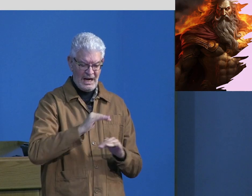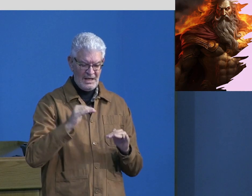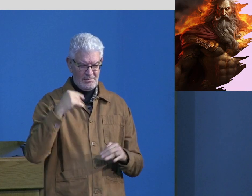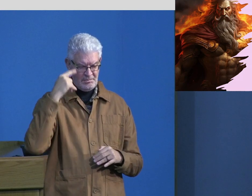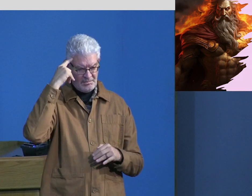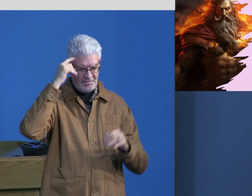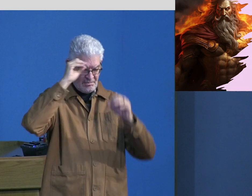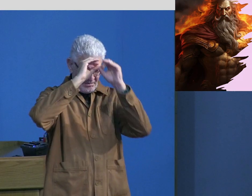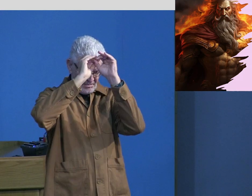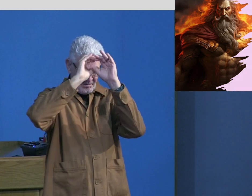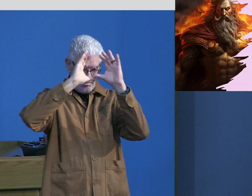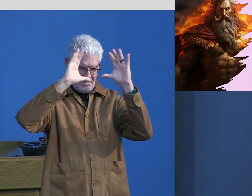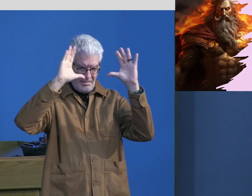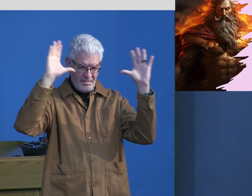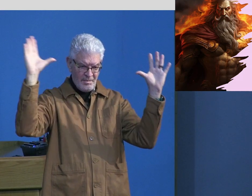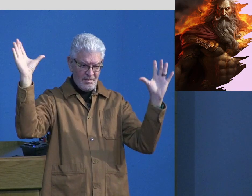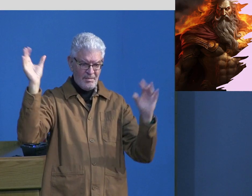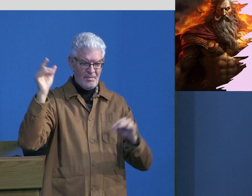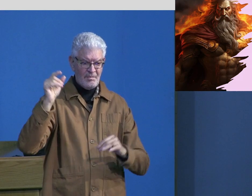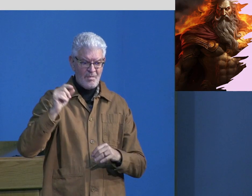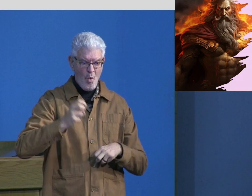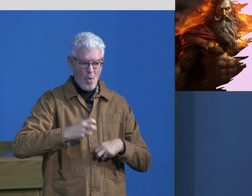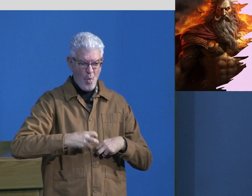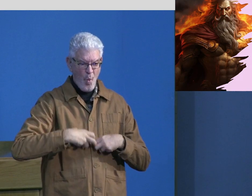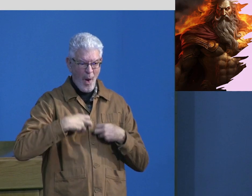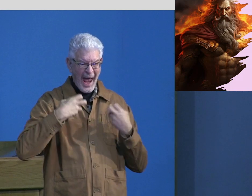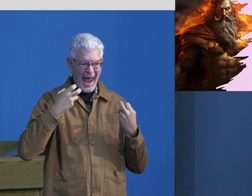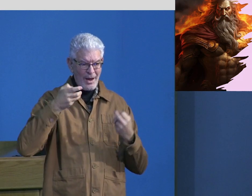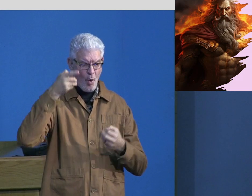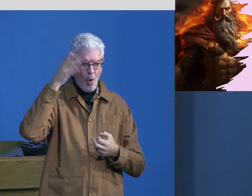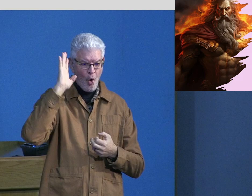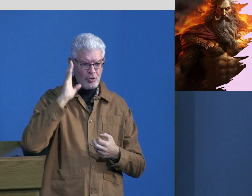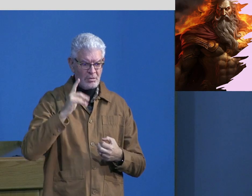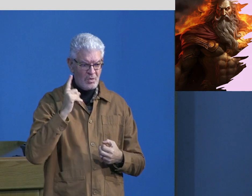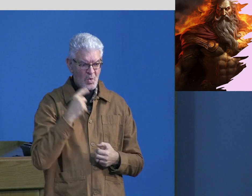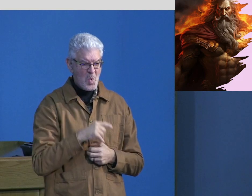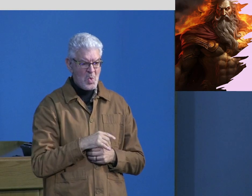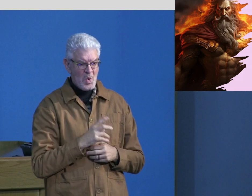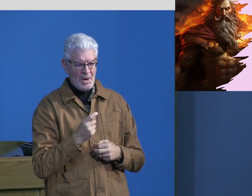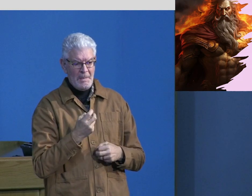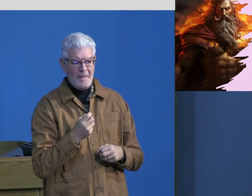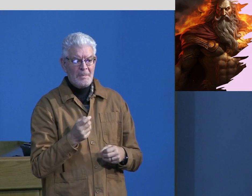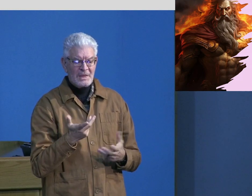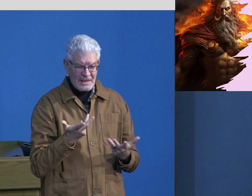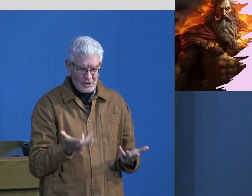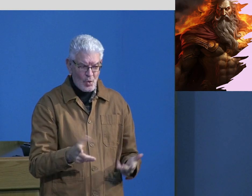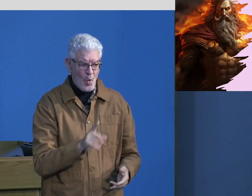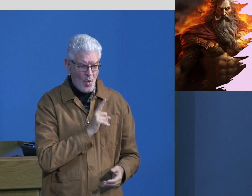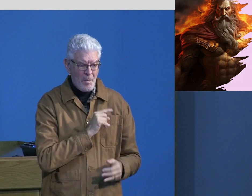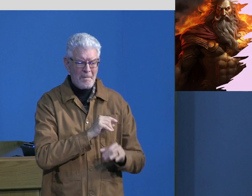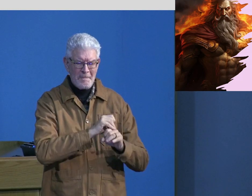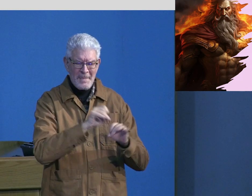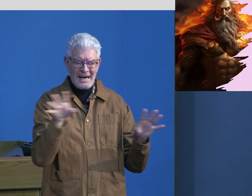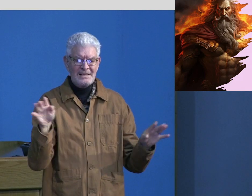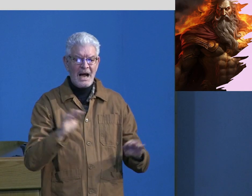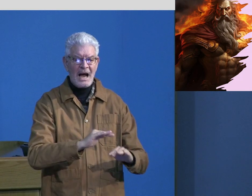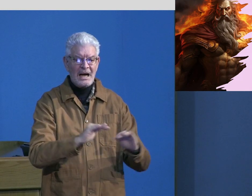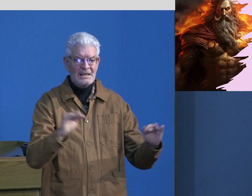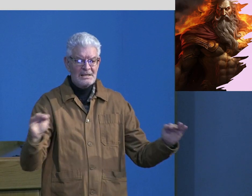So ek dink die kinders se verbeelding sal voorstel dat God 'n kwaai man is. Maar dit is